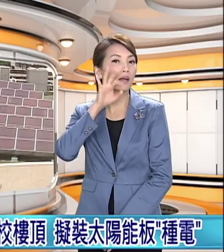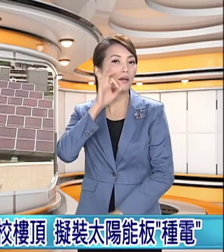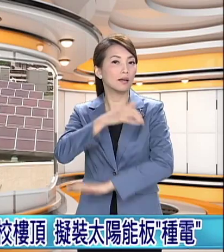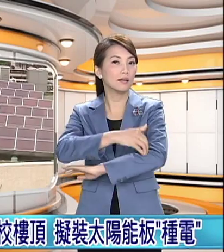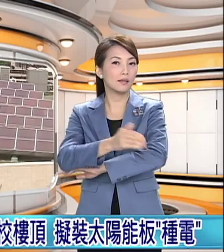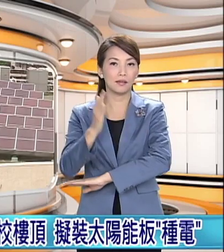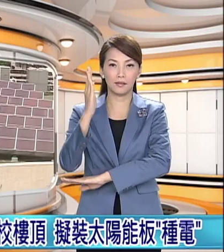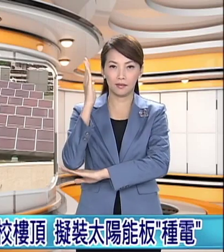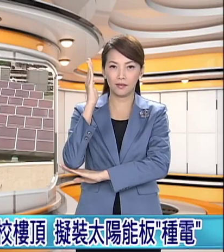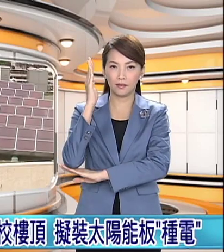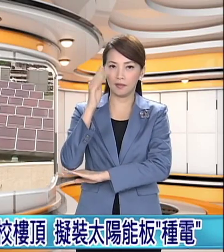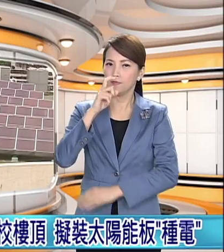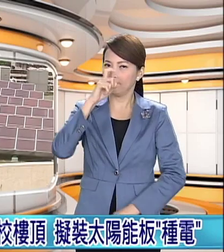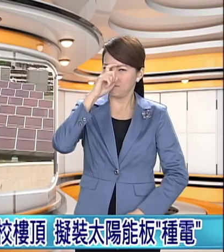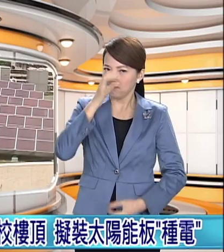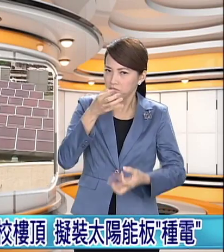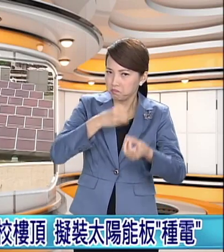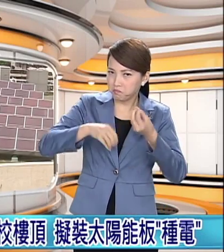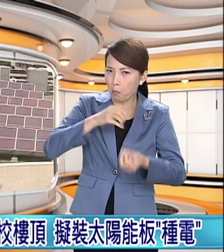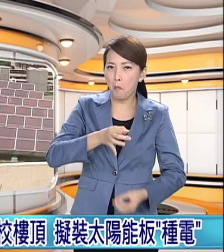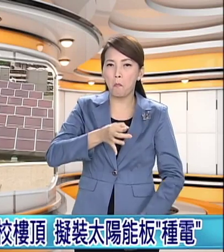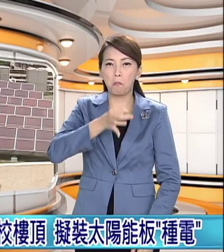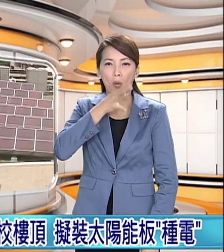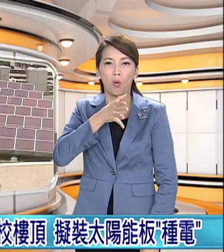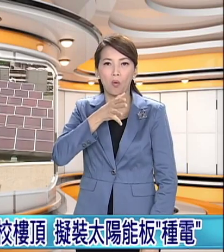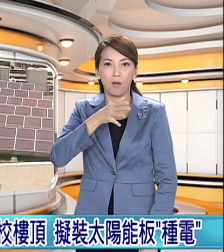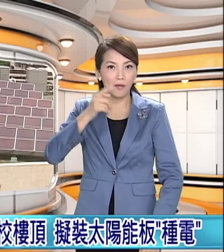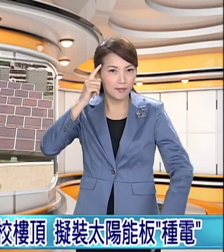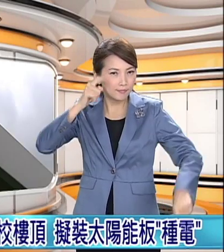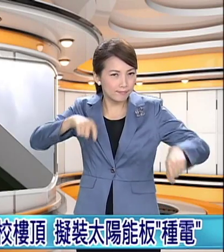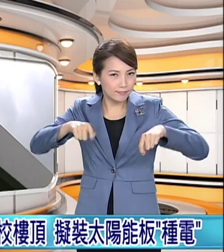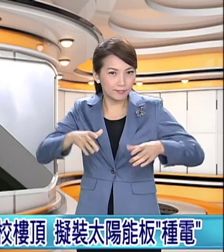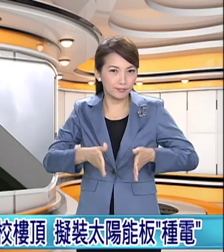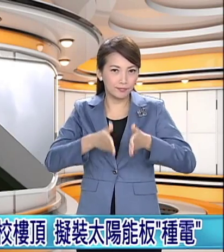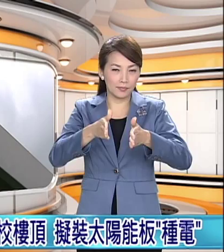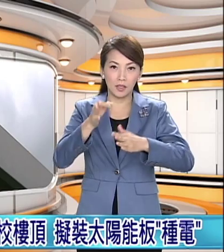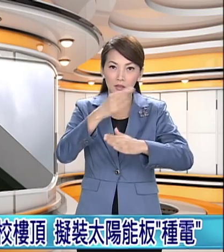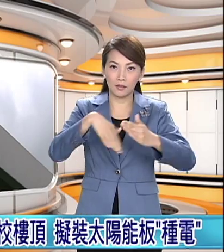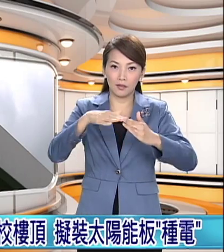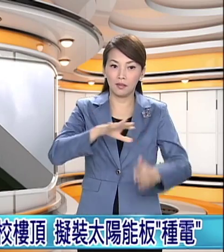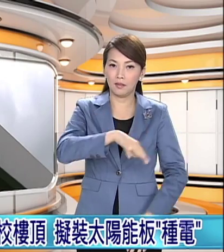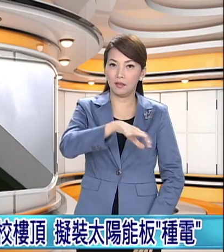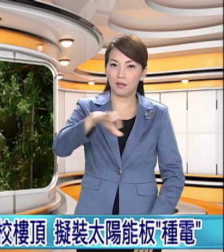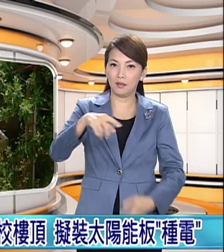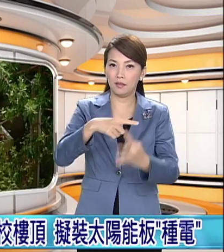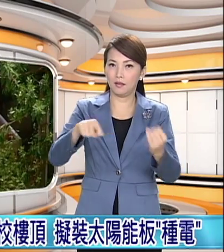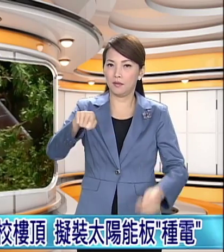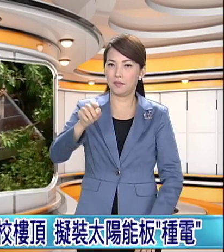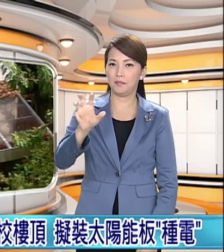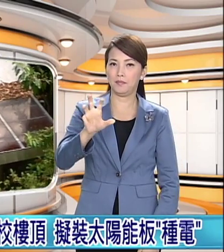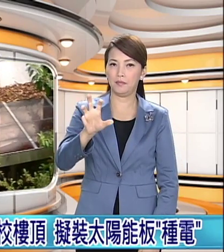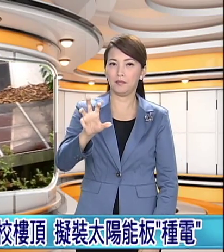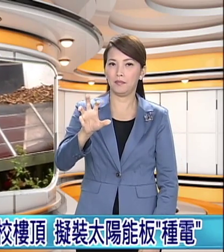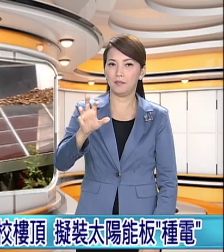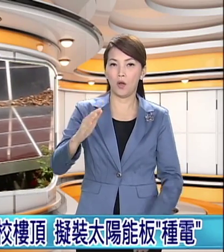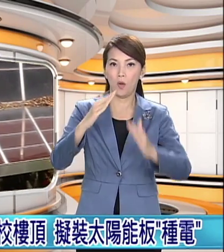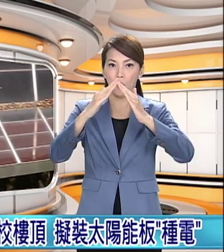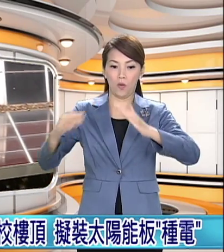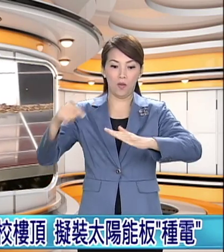为了要增加县库的收入，彰化县政府准备在校园实施重电计划，将在